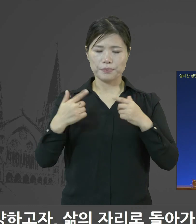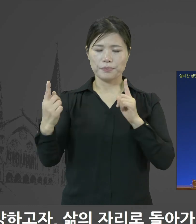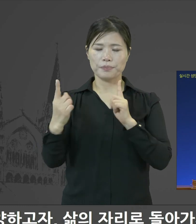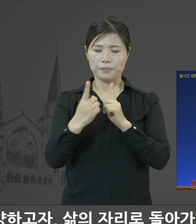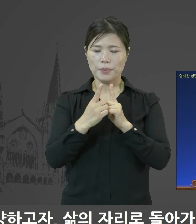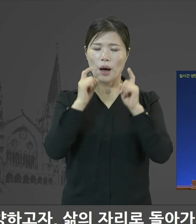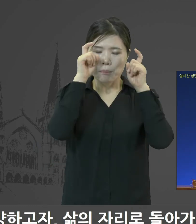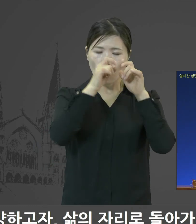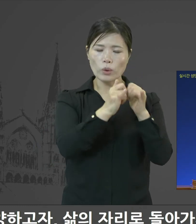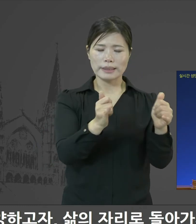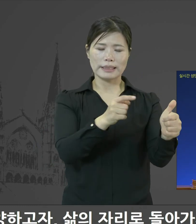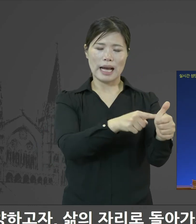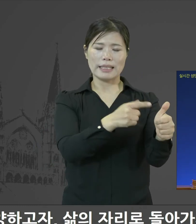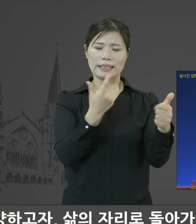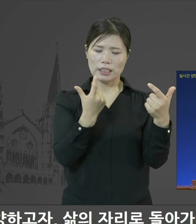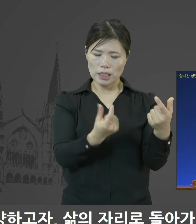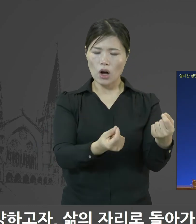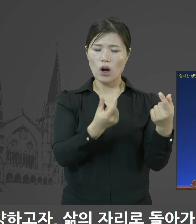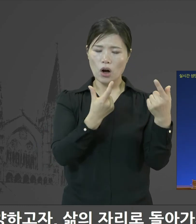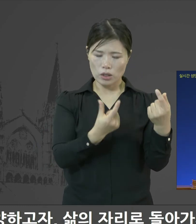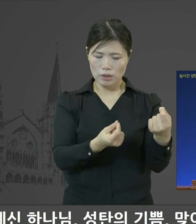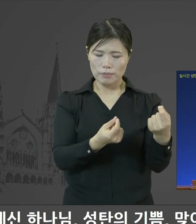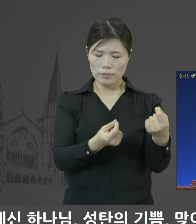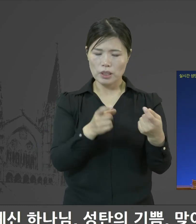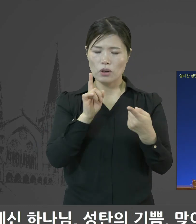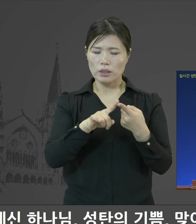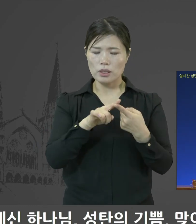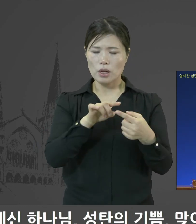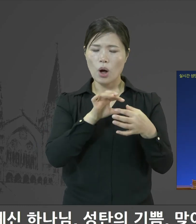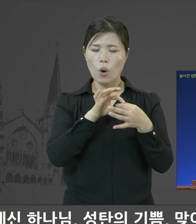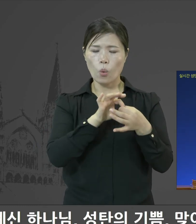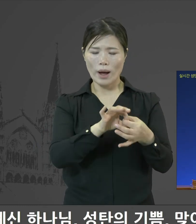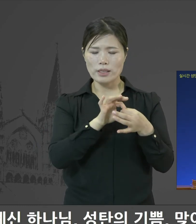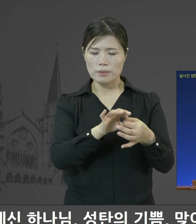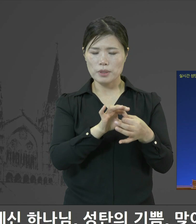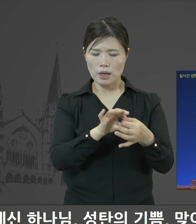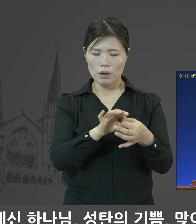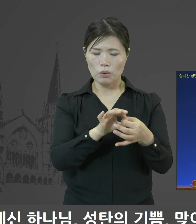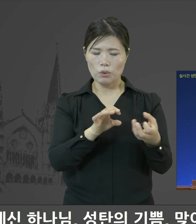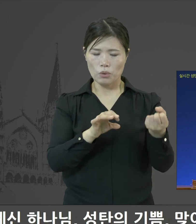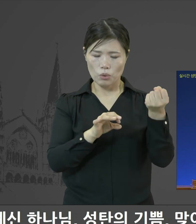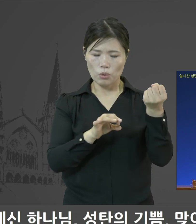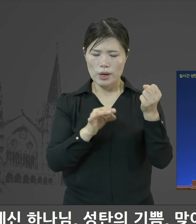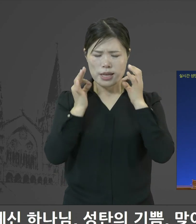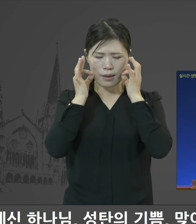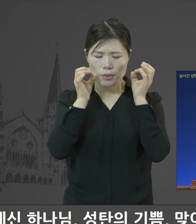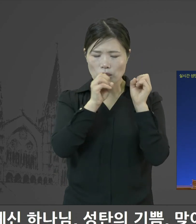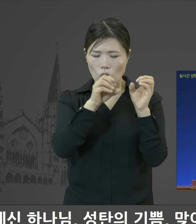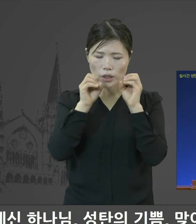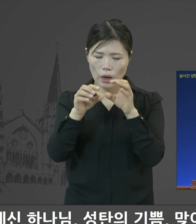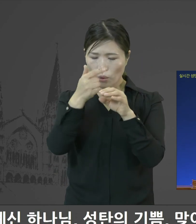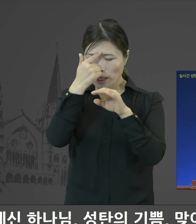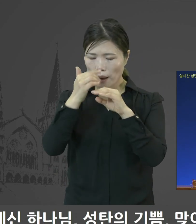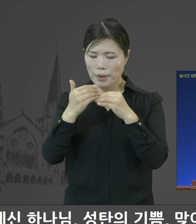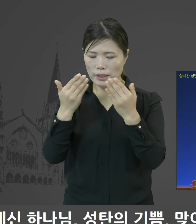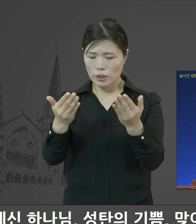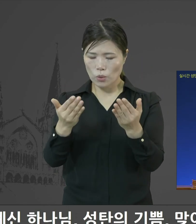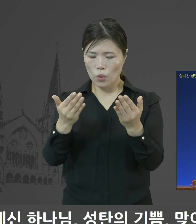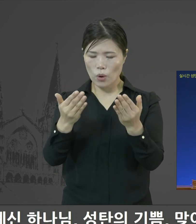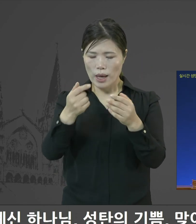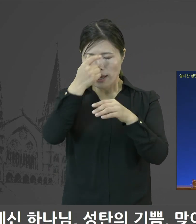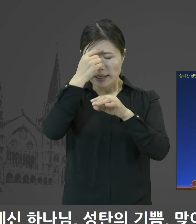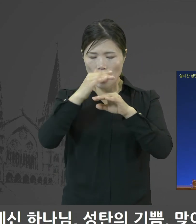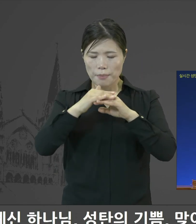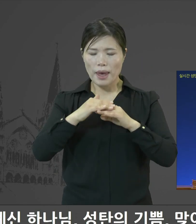맞이했던 목자들처럼 우리가 그것에 관심을 갖고 힘써 전하며 예배하며 그 예배의 능력으로